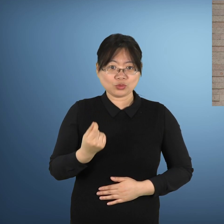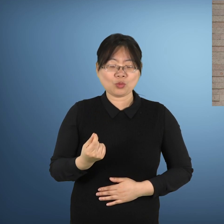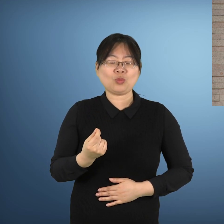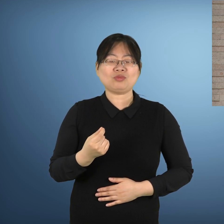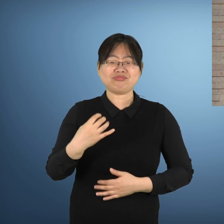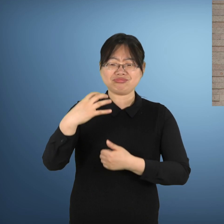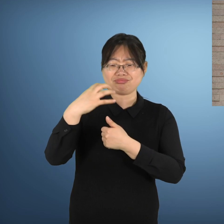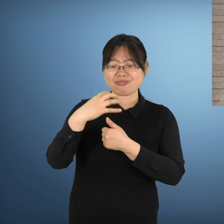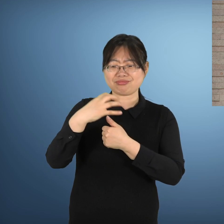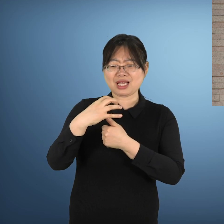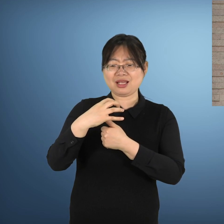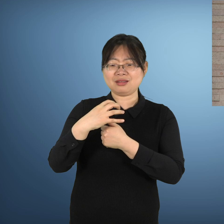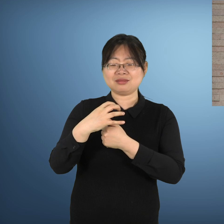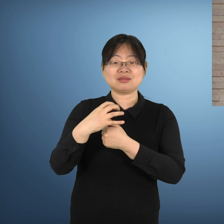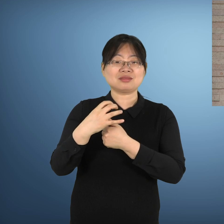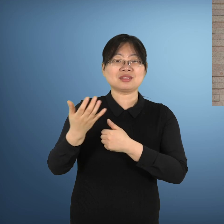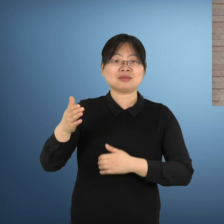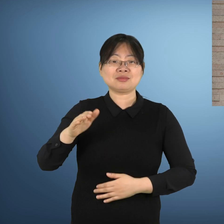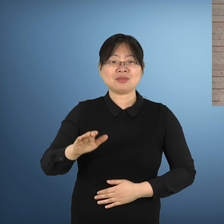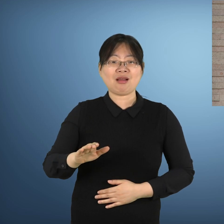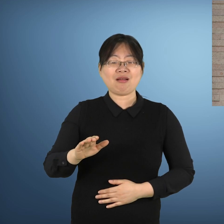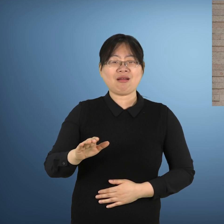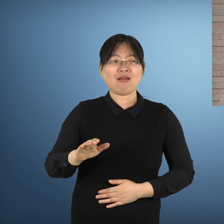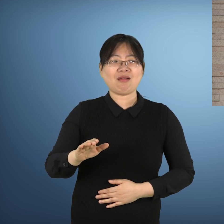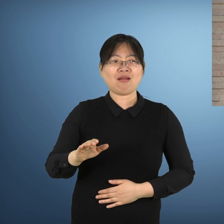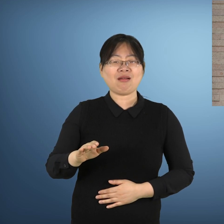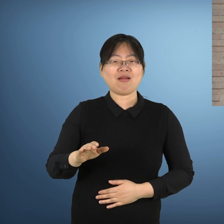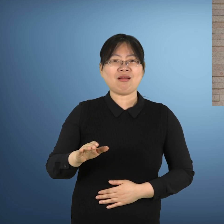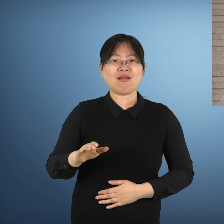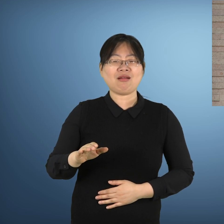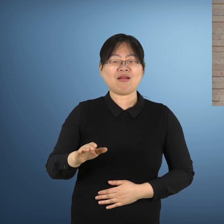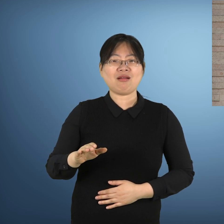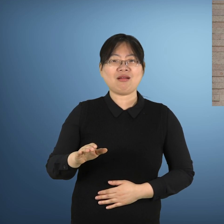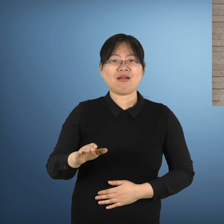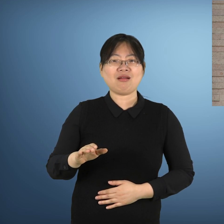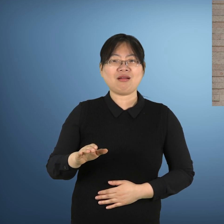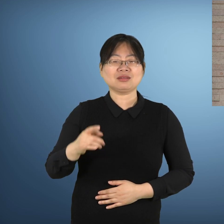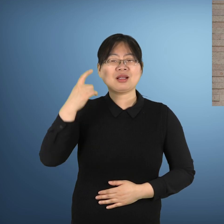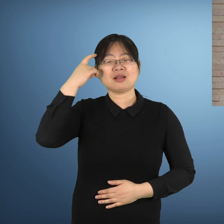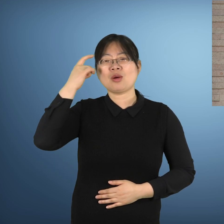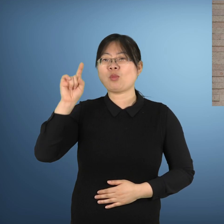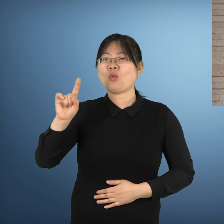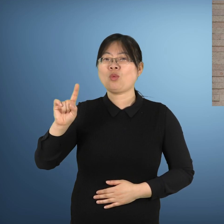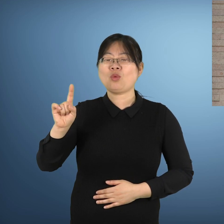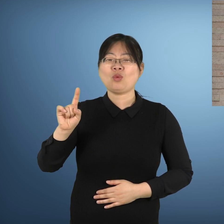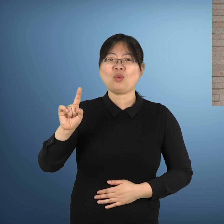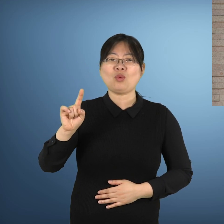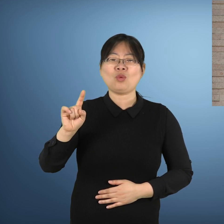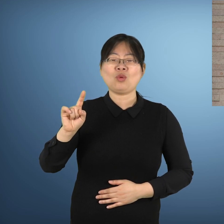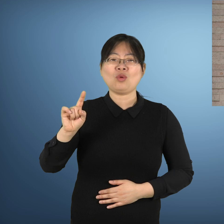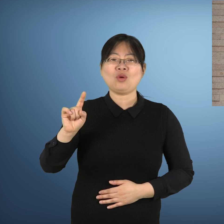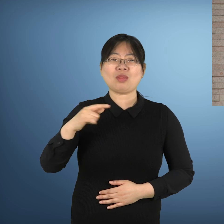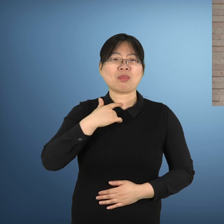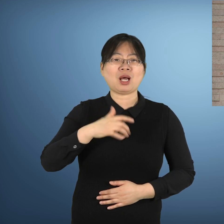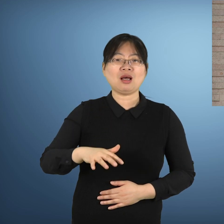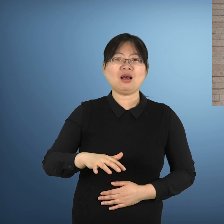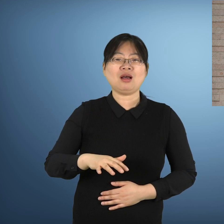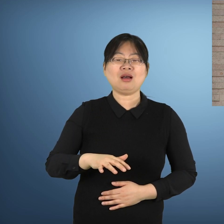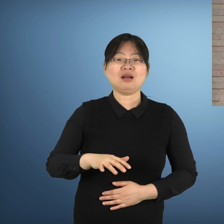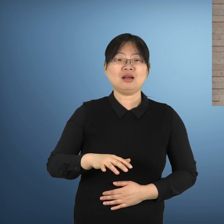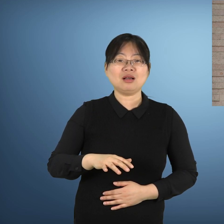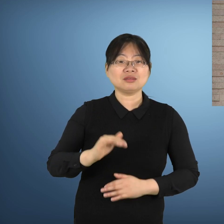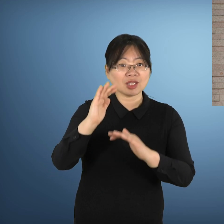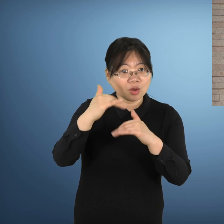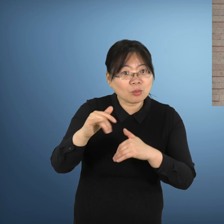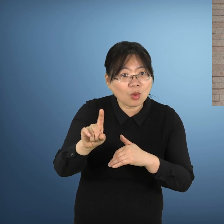맞으면서 한 번도 야단을 맞으면서 이런 생각을 가졌던 적이 없어요. 내가 이제는 더 이상 어머니